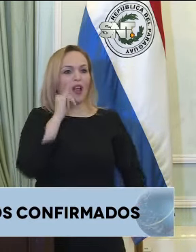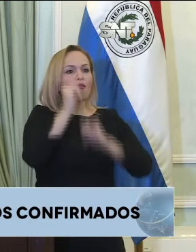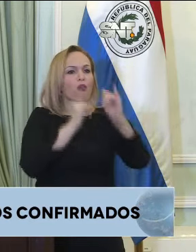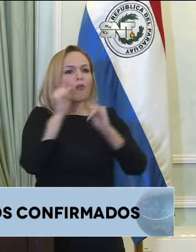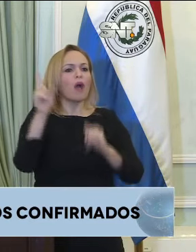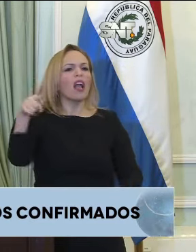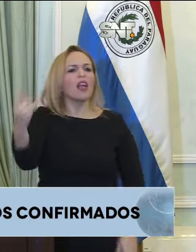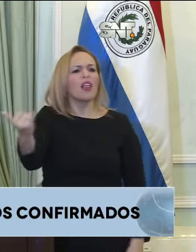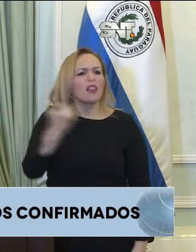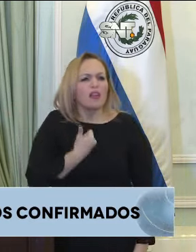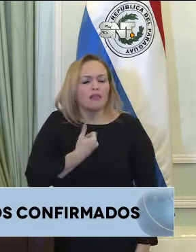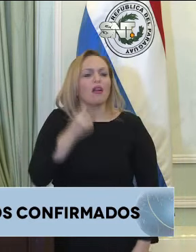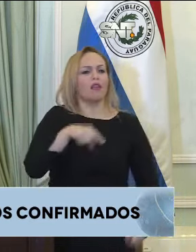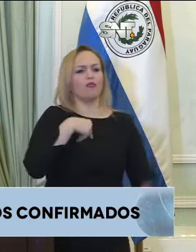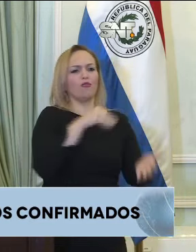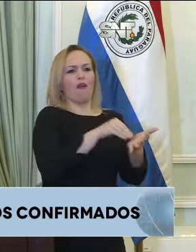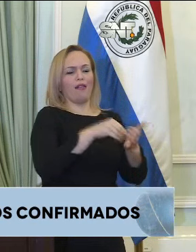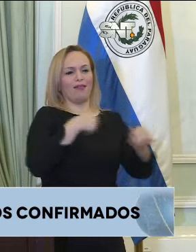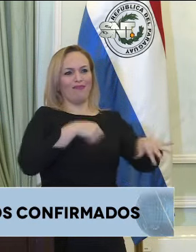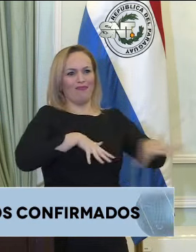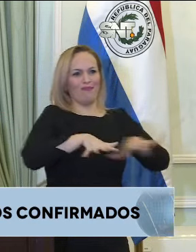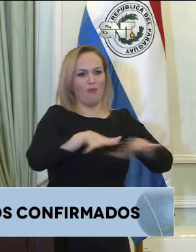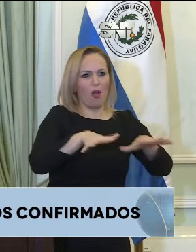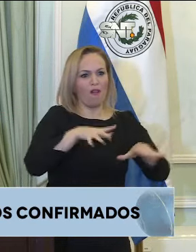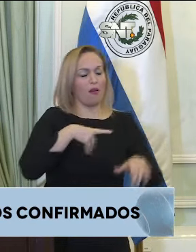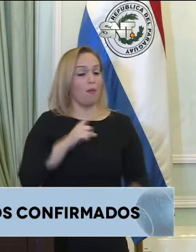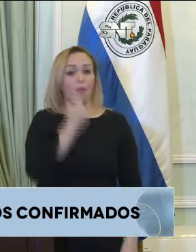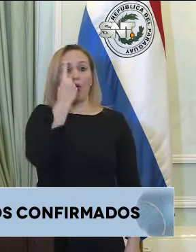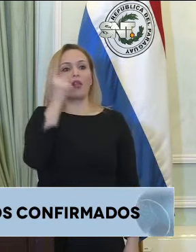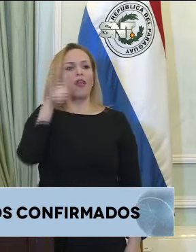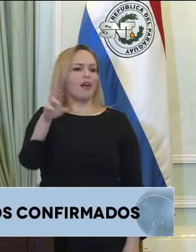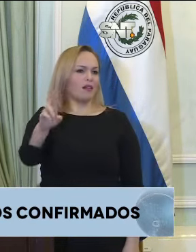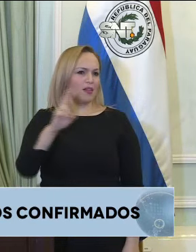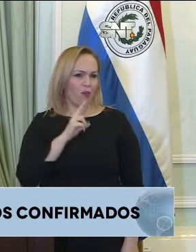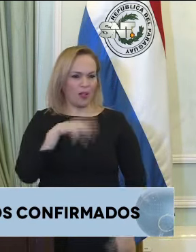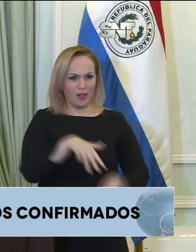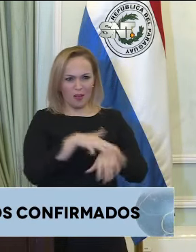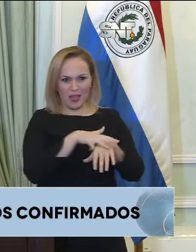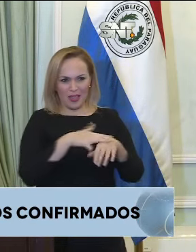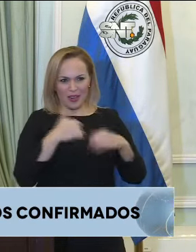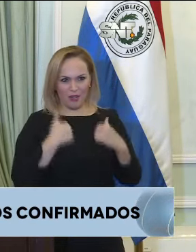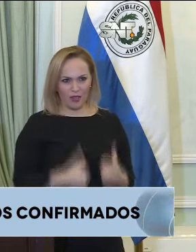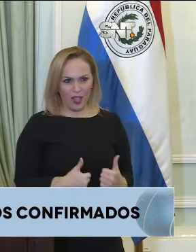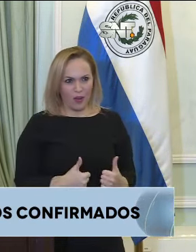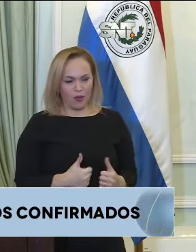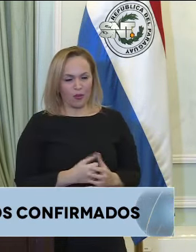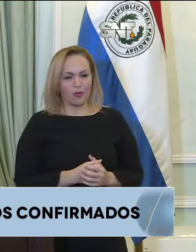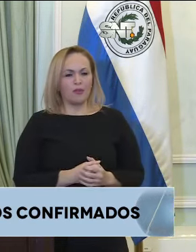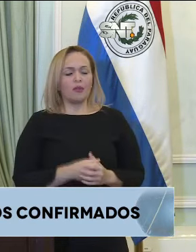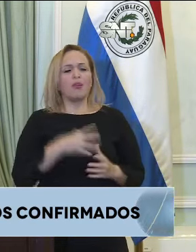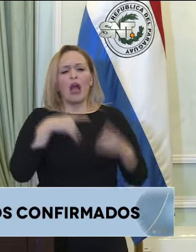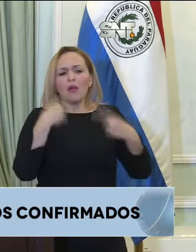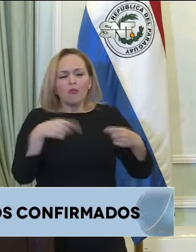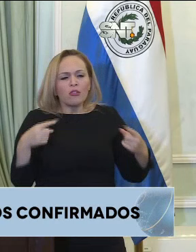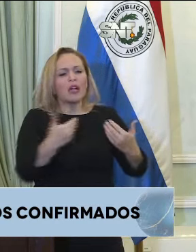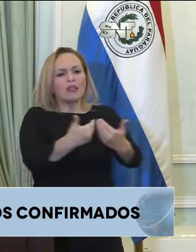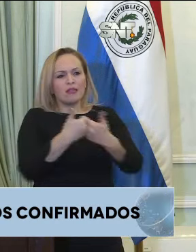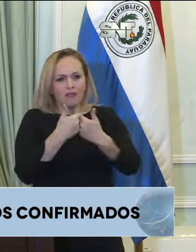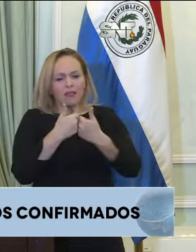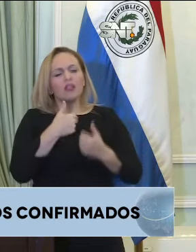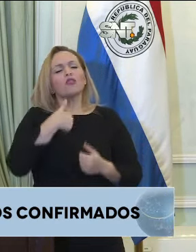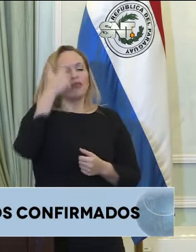necesita y nosotros trabajamos en el impacto que eso tiene. Claramente, aquí hay muchas consultas